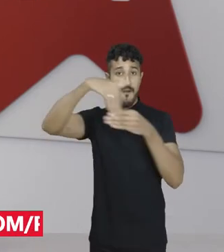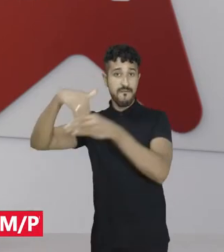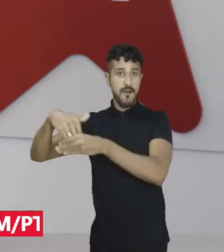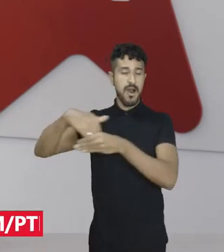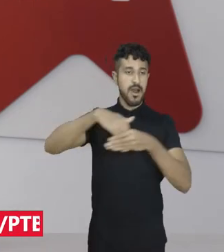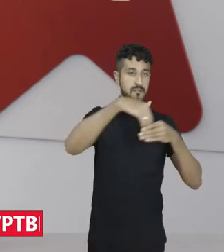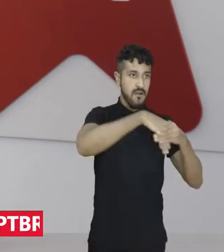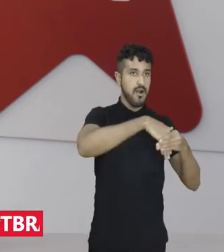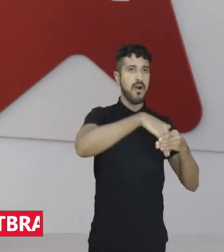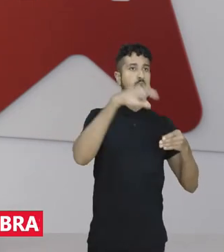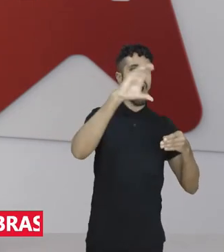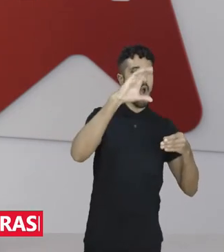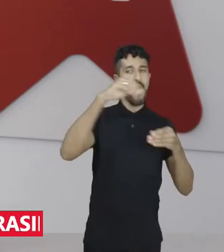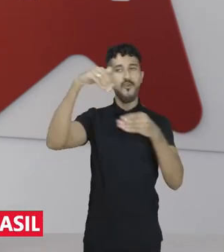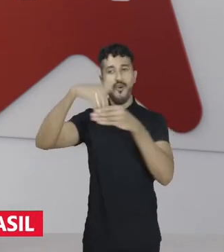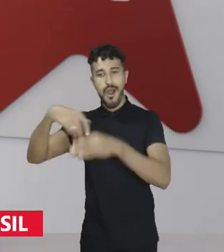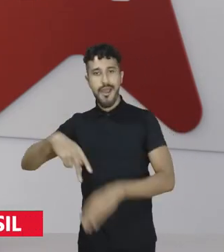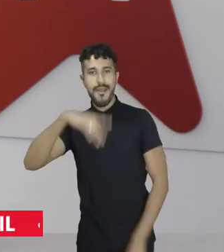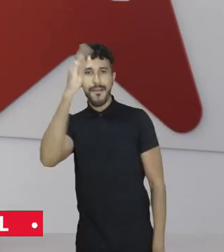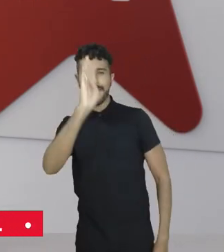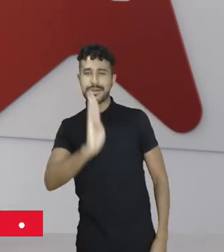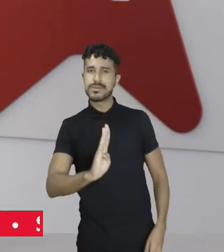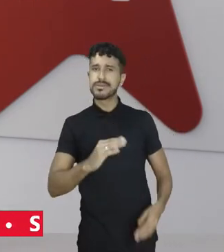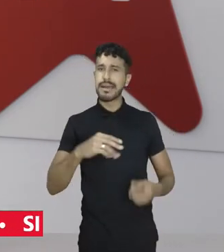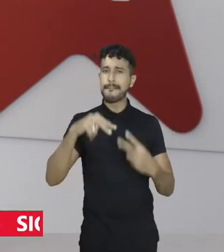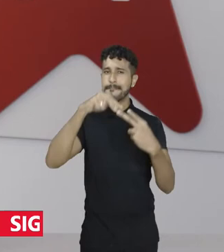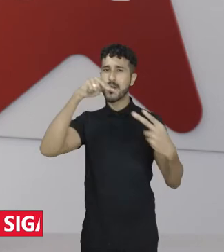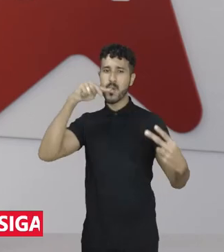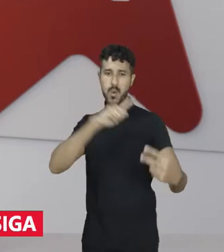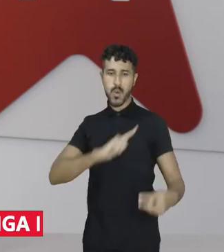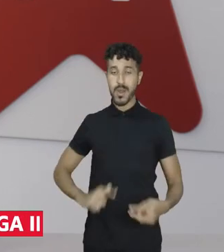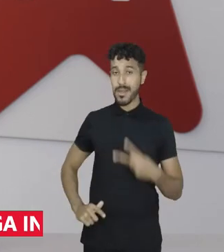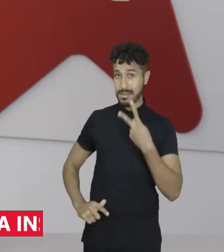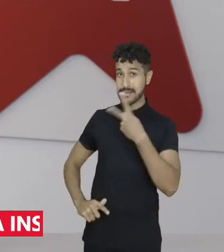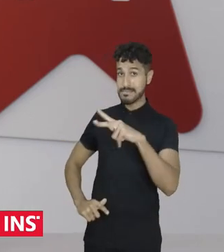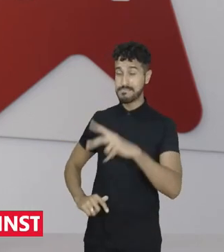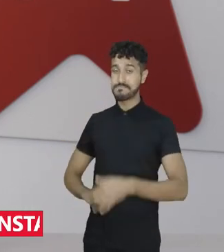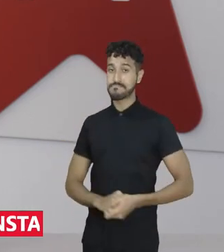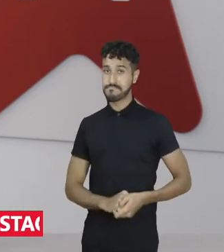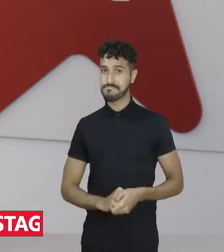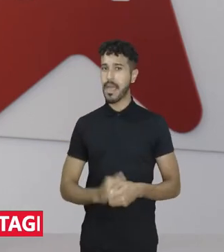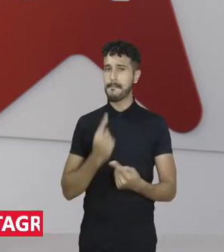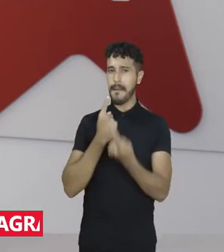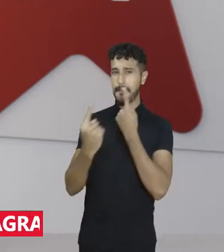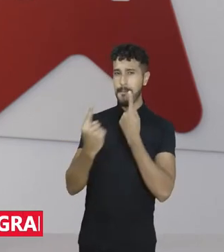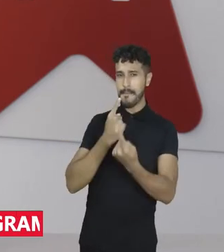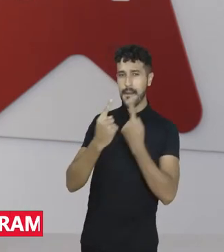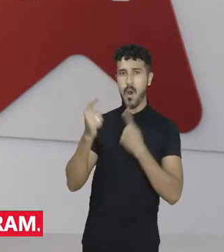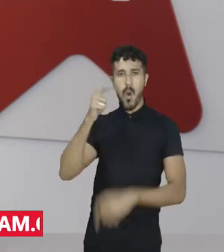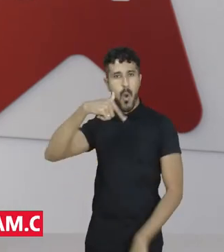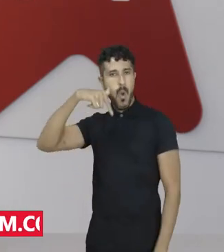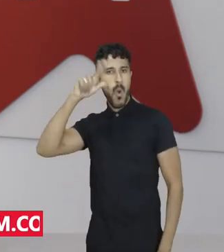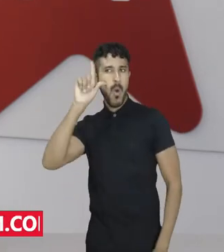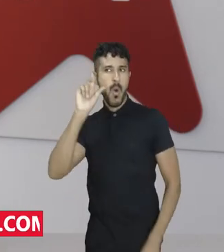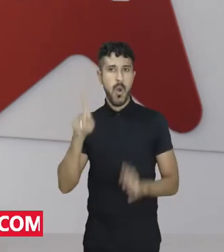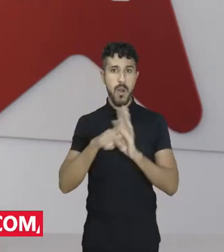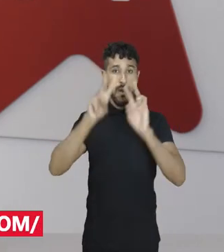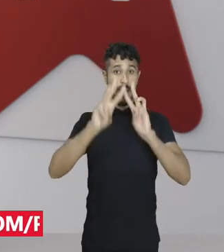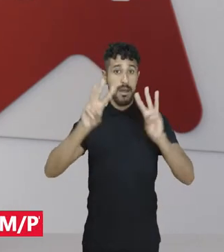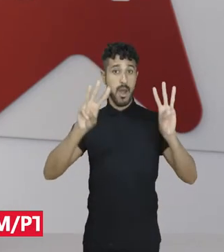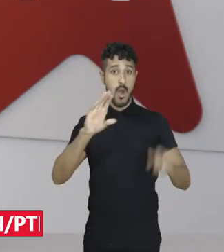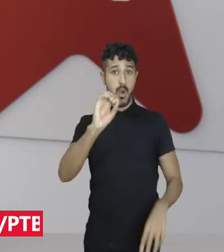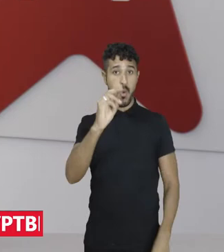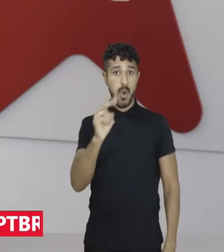e as perspectivas do governo dela e de Gustavo Petro. Em entrevista concedida ontem para o site UOL,